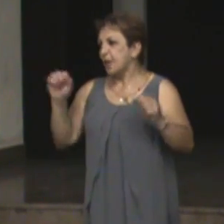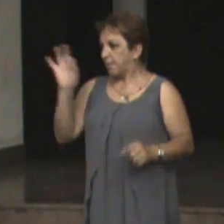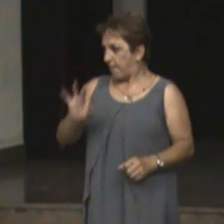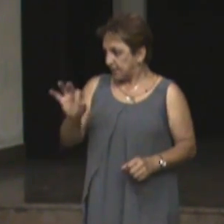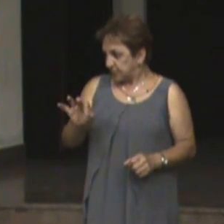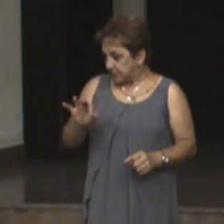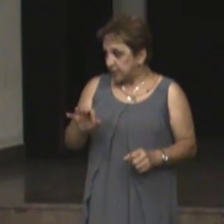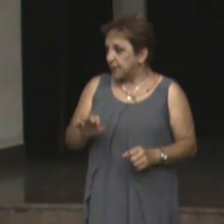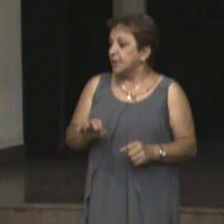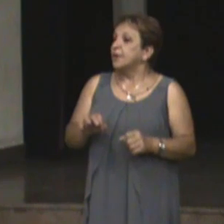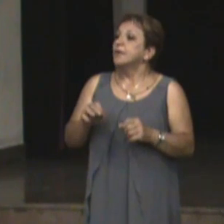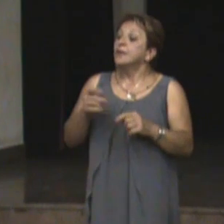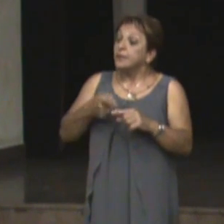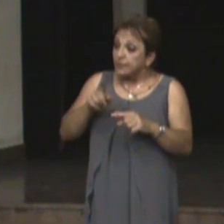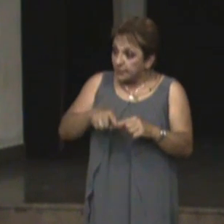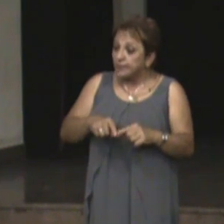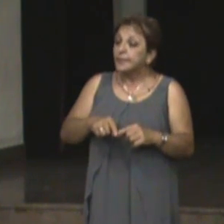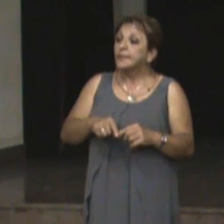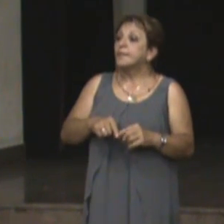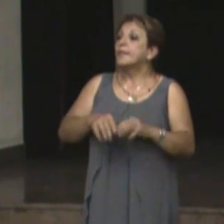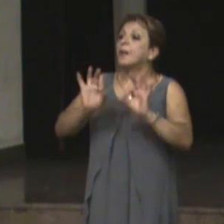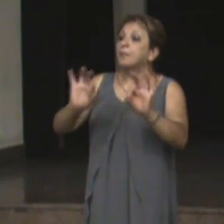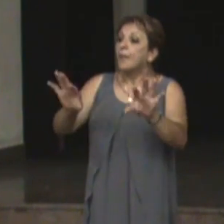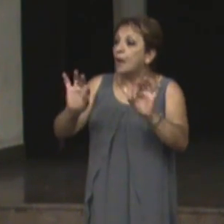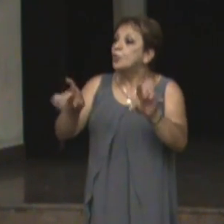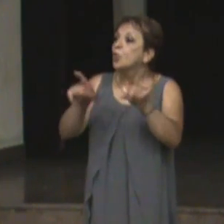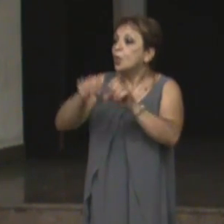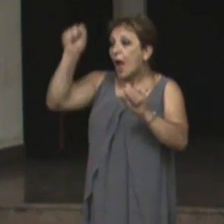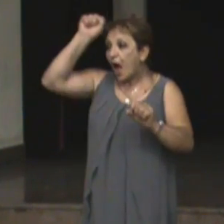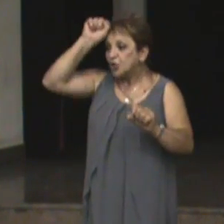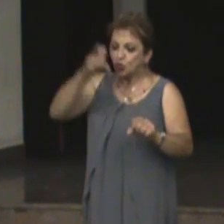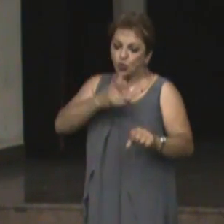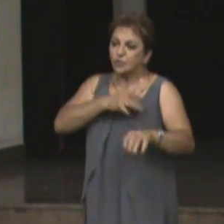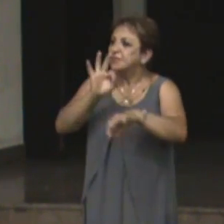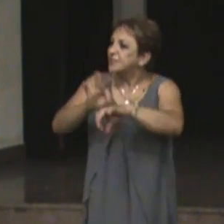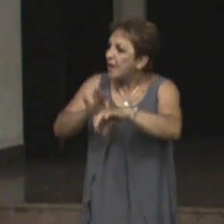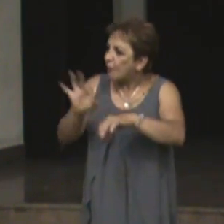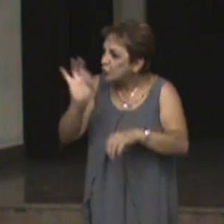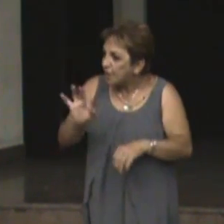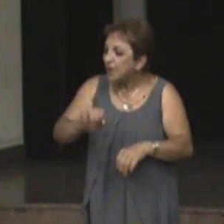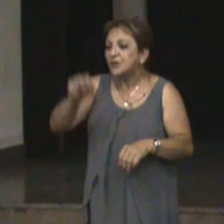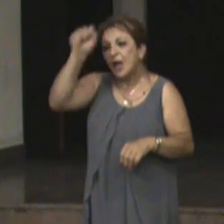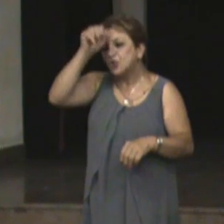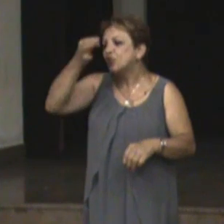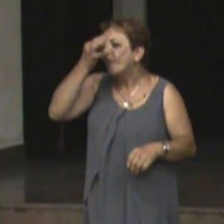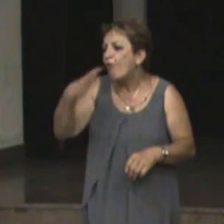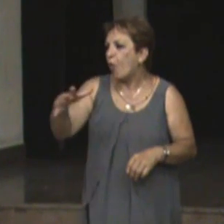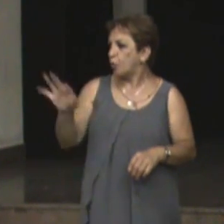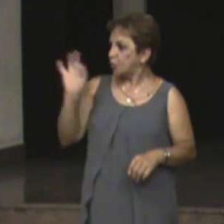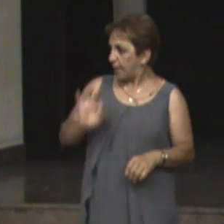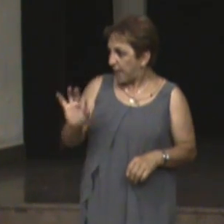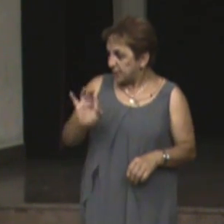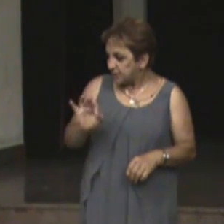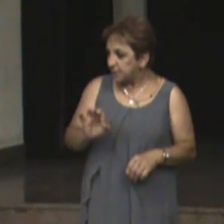մասին։ Եվ խոսում է նաեւ Աստծո գտասրության, Աստծո ողորմության մասին։